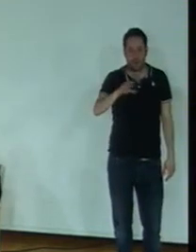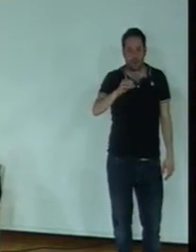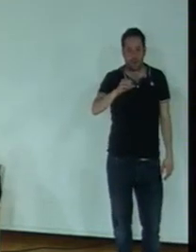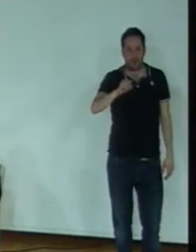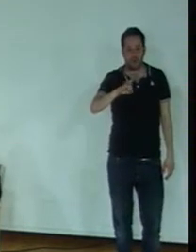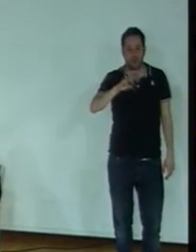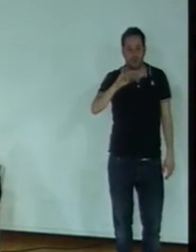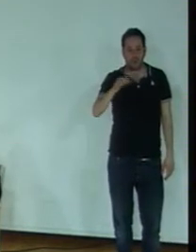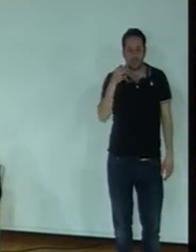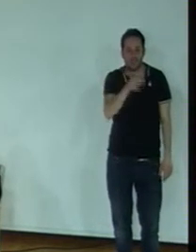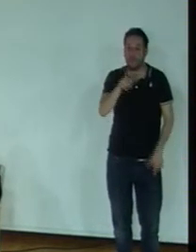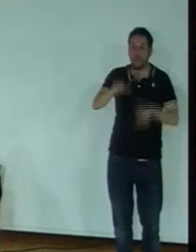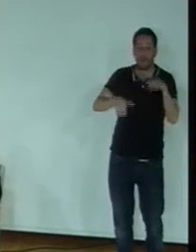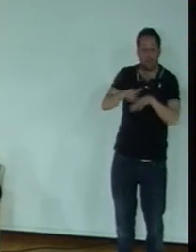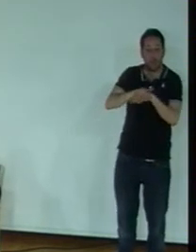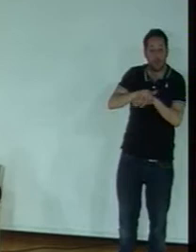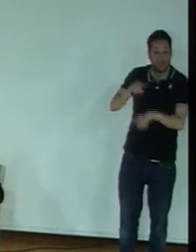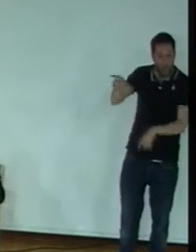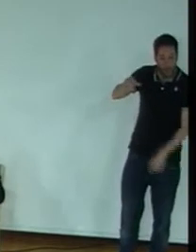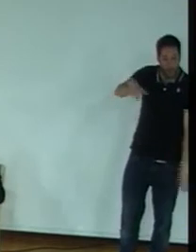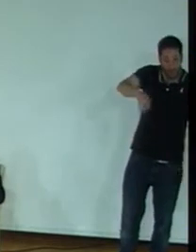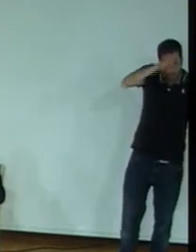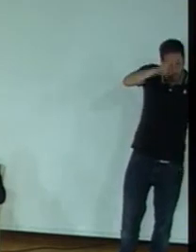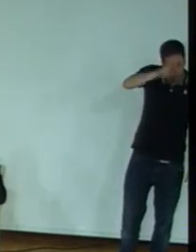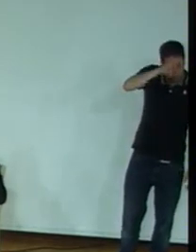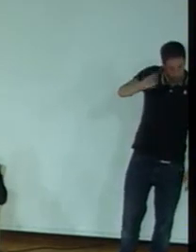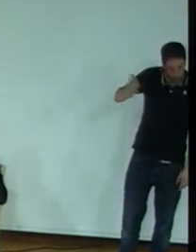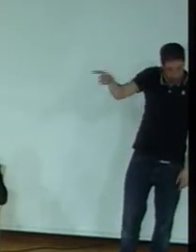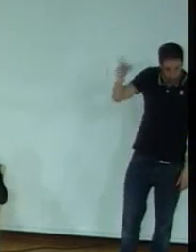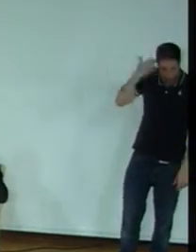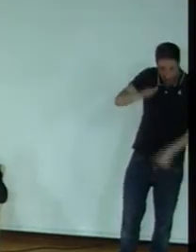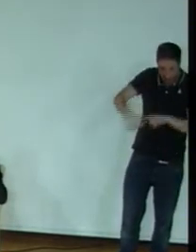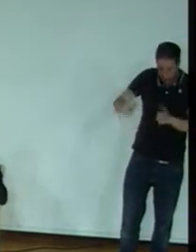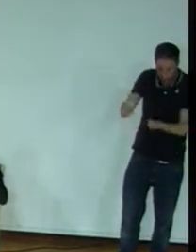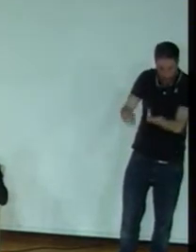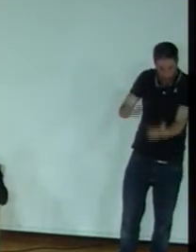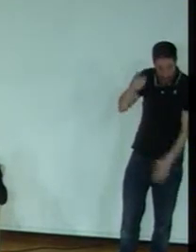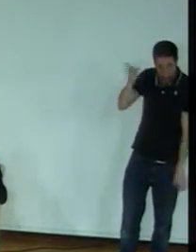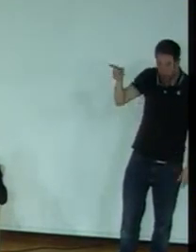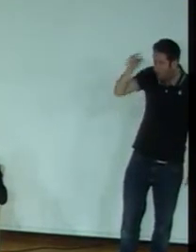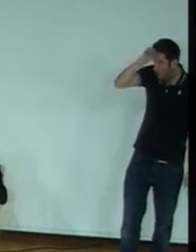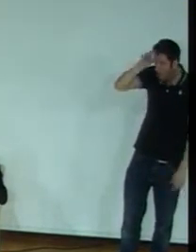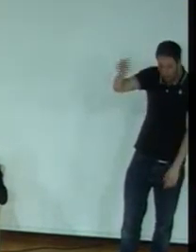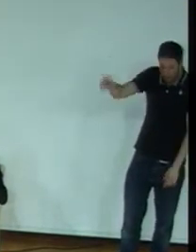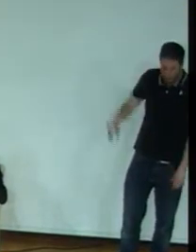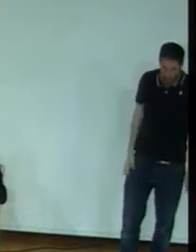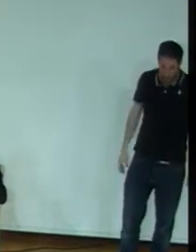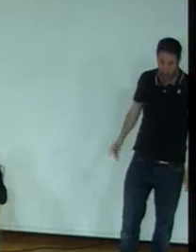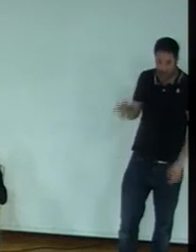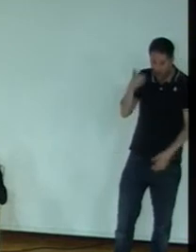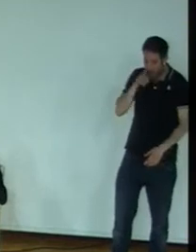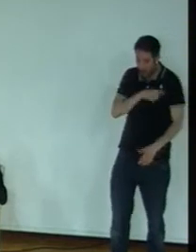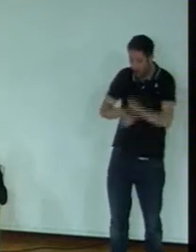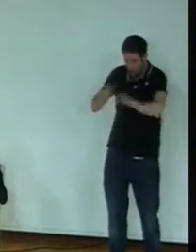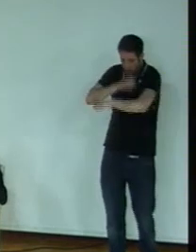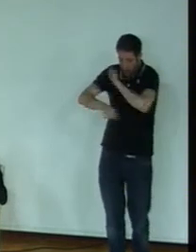croire que vos hommes politiques sont complètement idiots ». Ils ne sont pas complètement idiots, ils savent très très bien ce qu'ils font et ils organisent les choses comme ils souhaitent